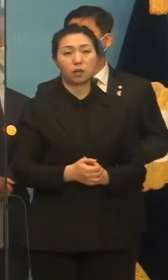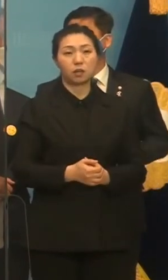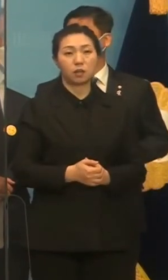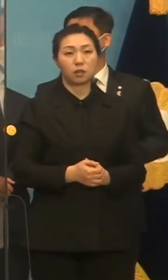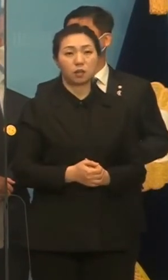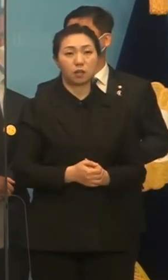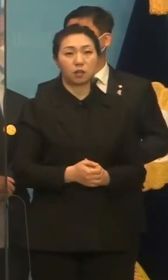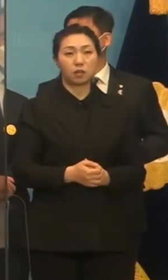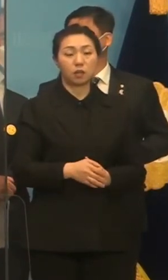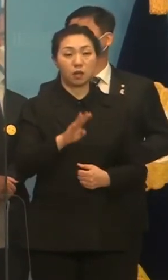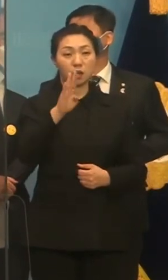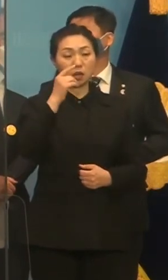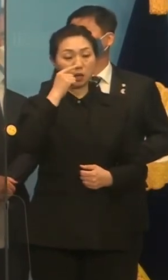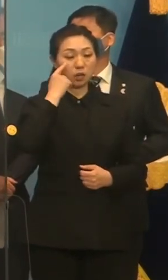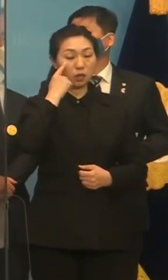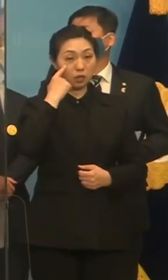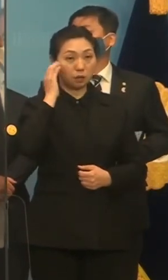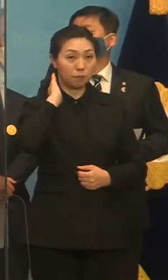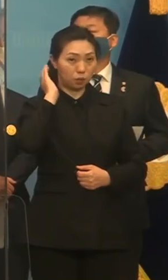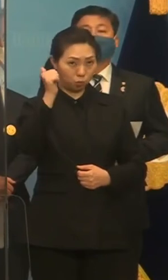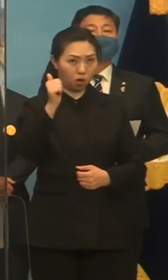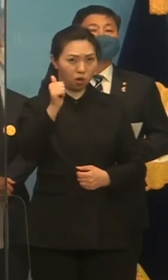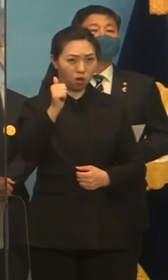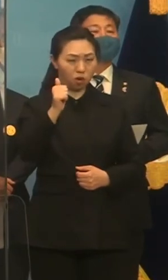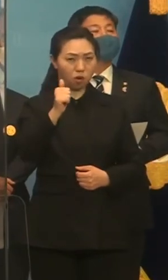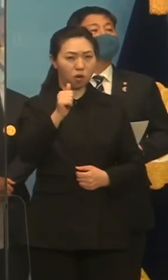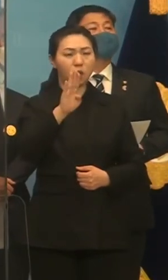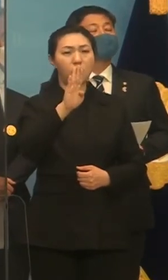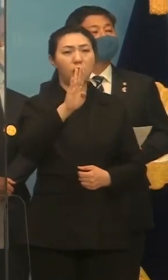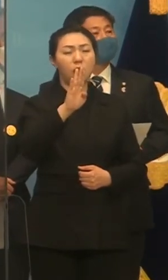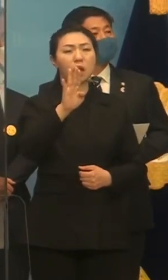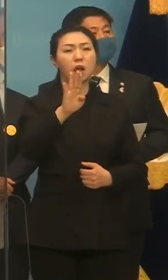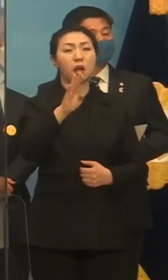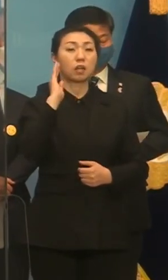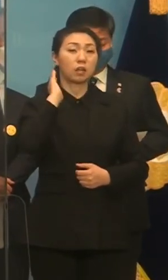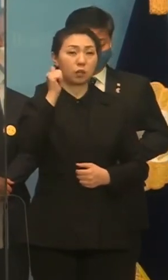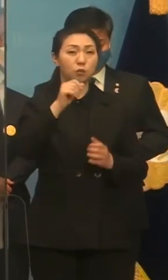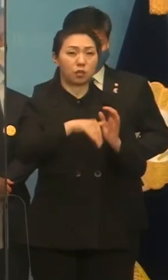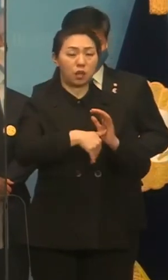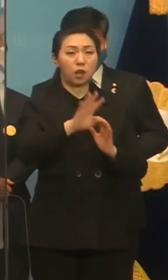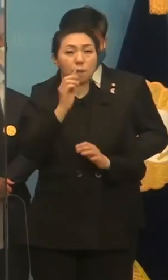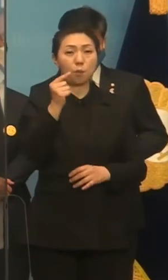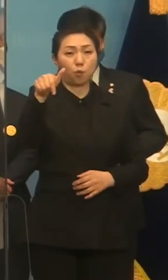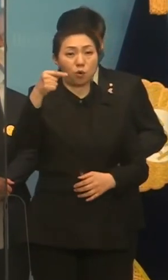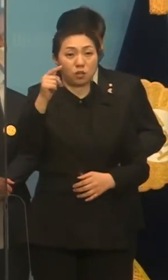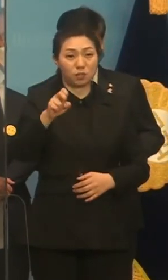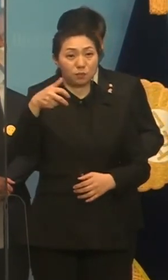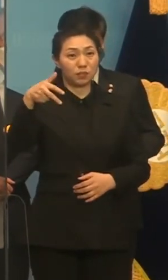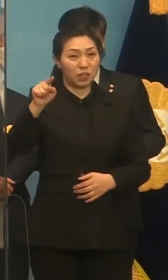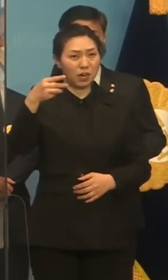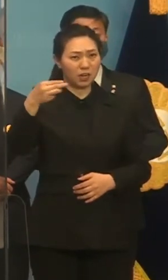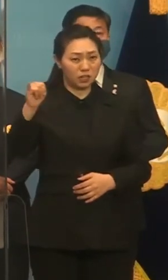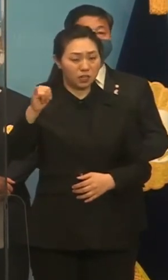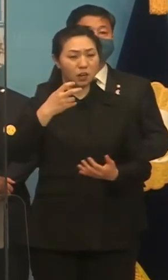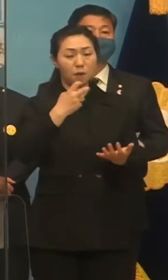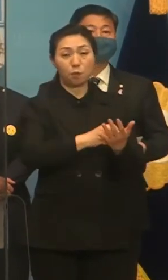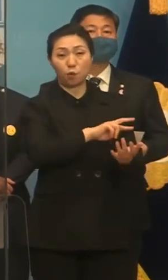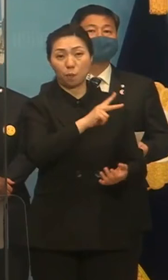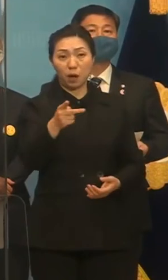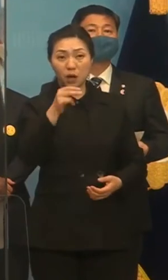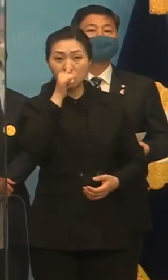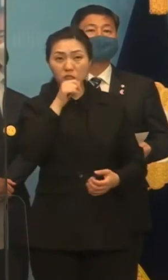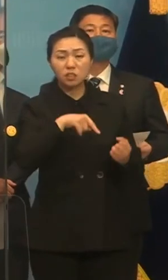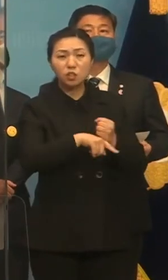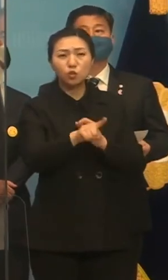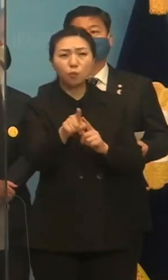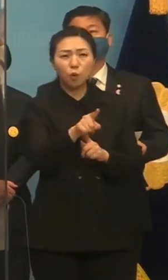무용 자리 테사 변경된 것은 아 해밀 정부의 규제완화 때문이었습니다